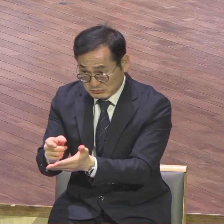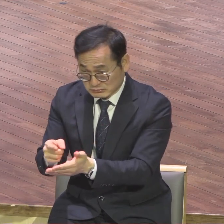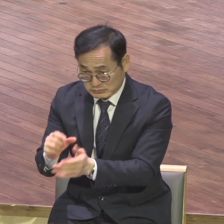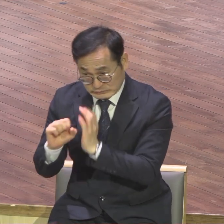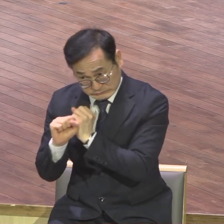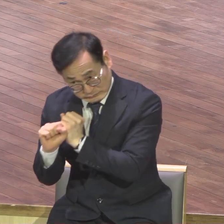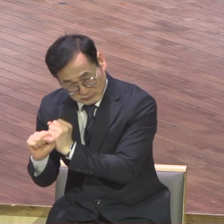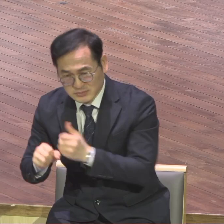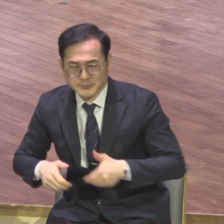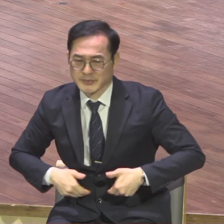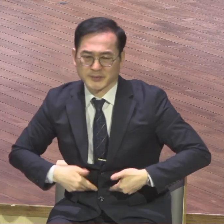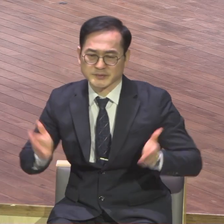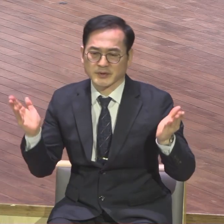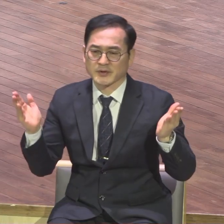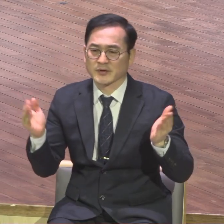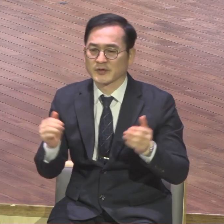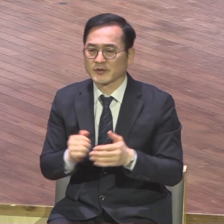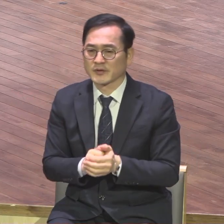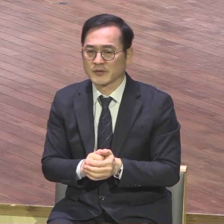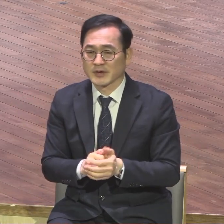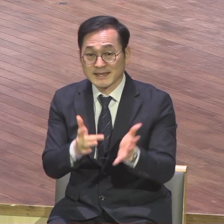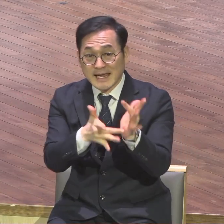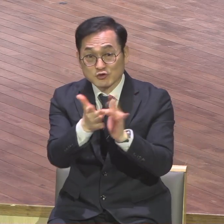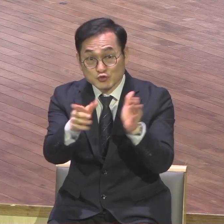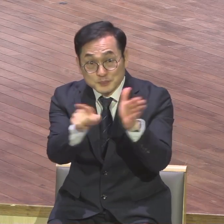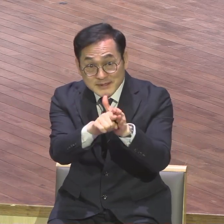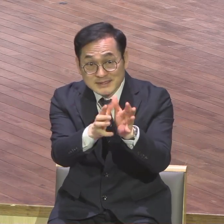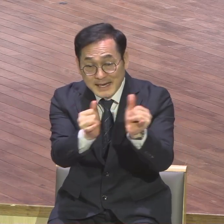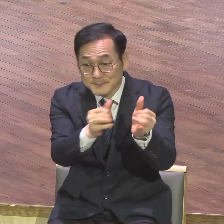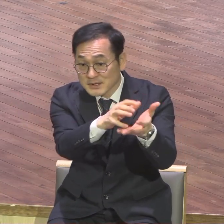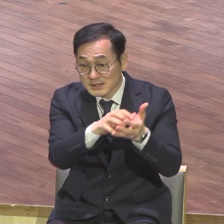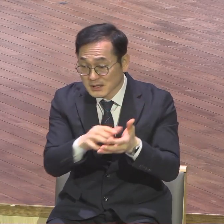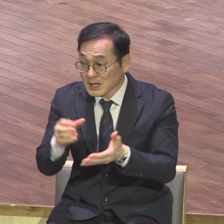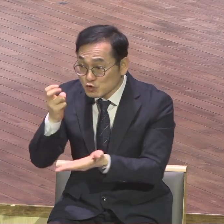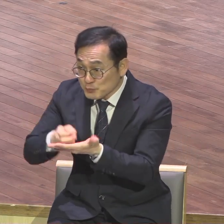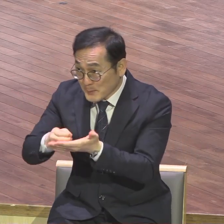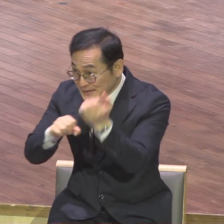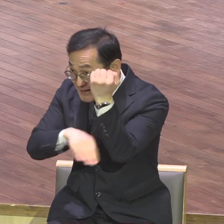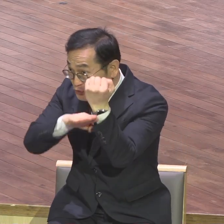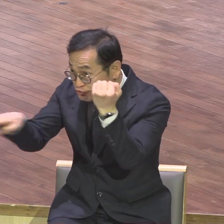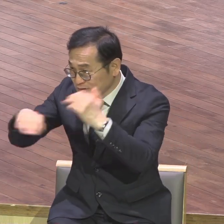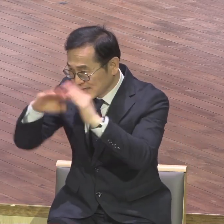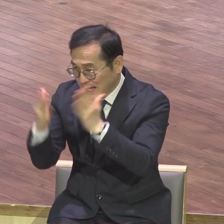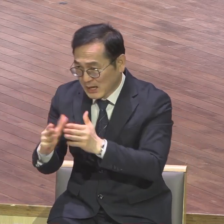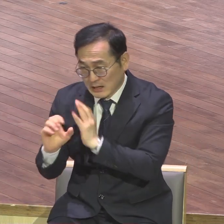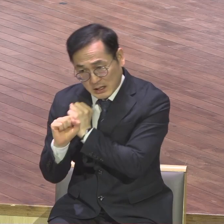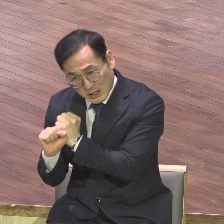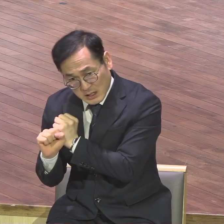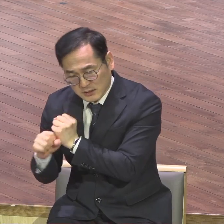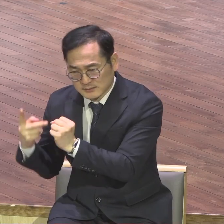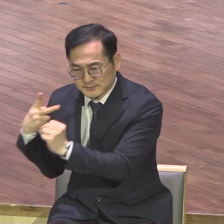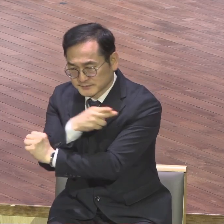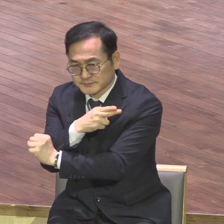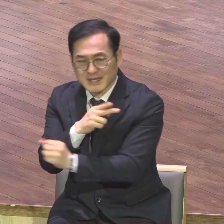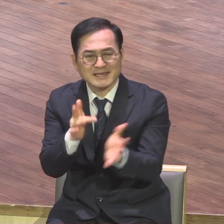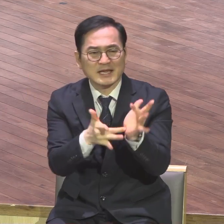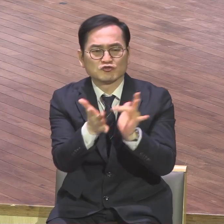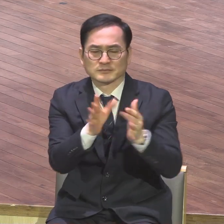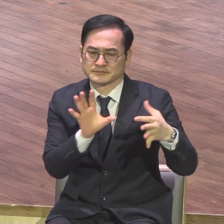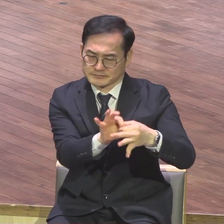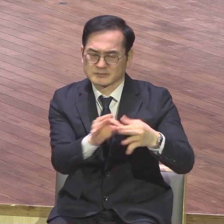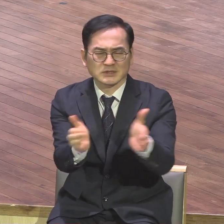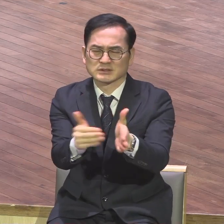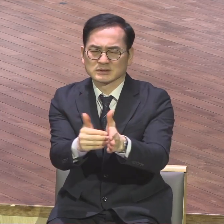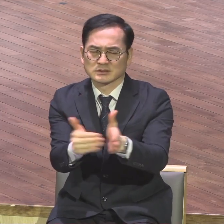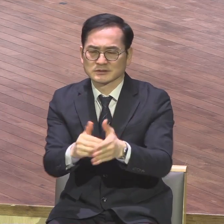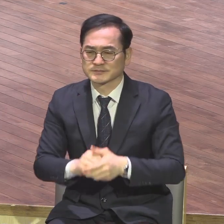믿는 우리는 모든 율법의 기준에 따라 해방되었다. 예수 믿으면 다 끝난 거예요. 나